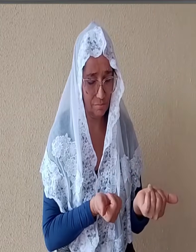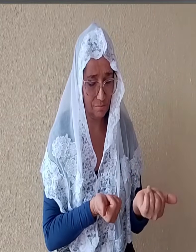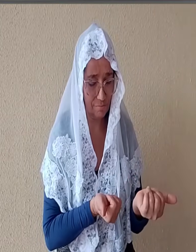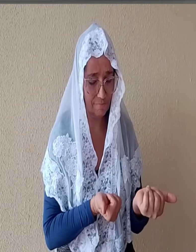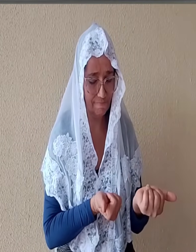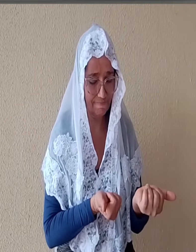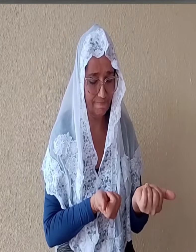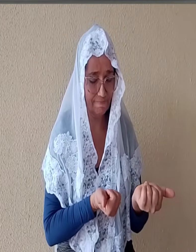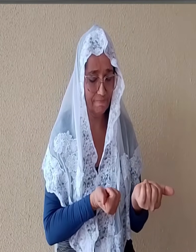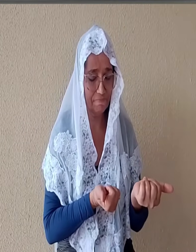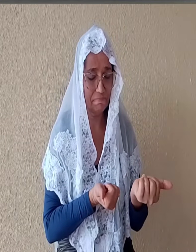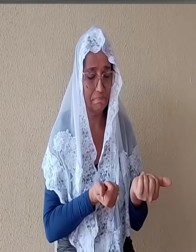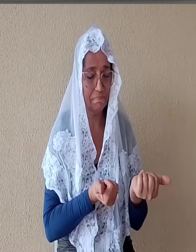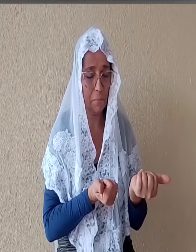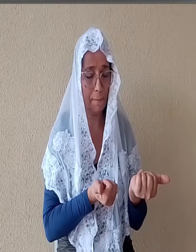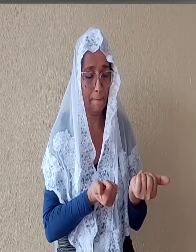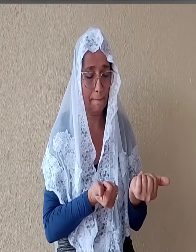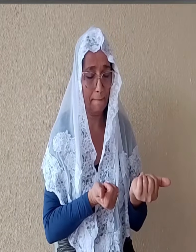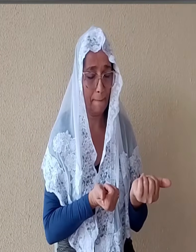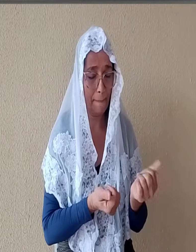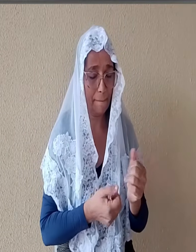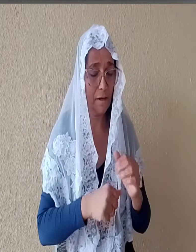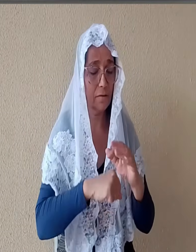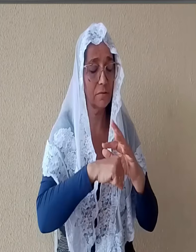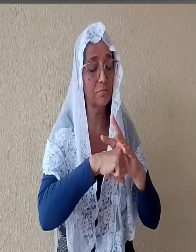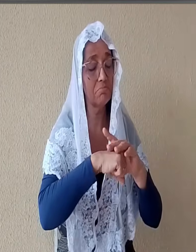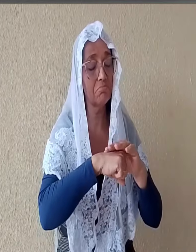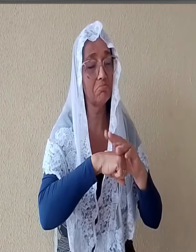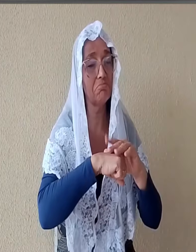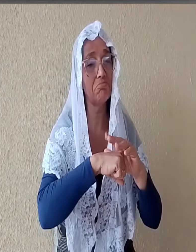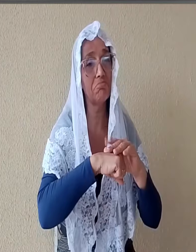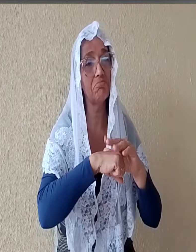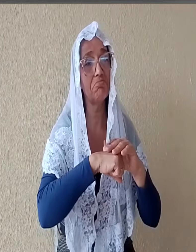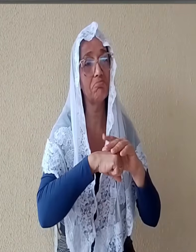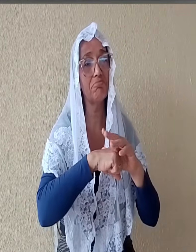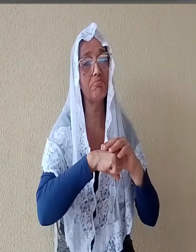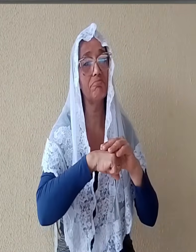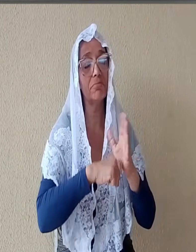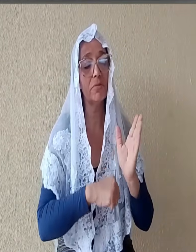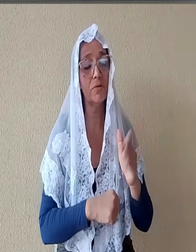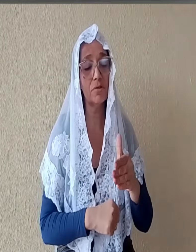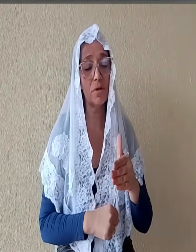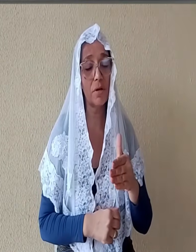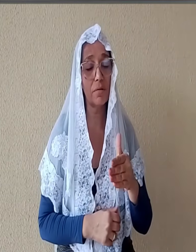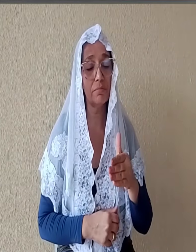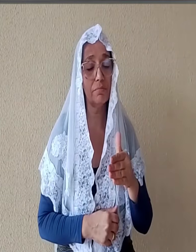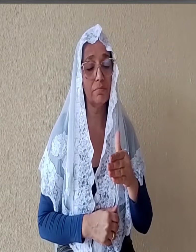testemunhada. Senhor, toma na tua Glória a mão. Deus. Ó Deus, envia o